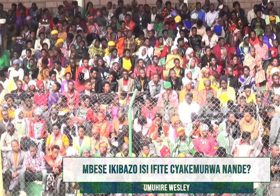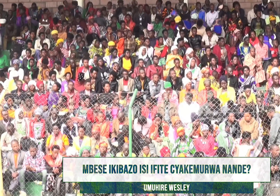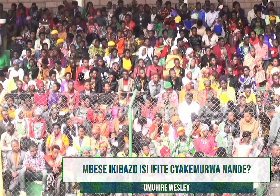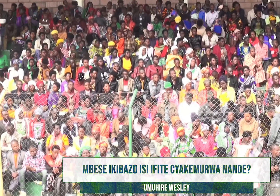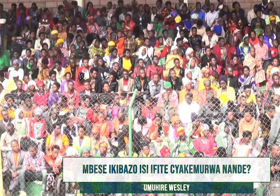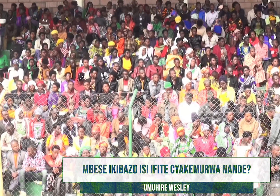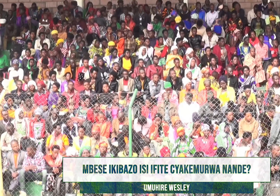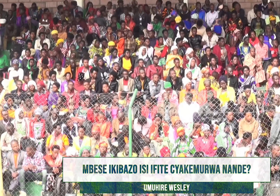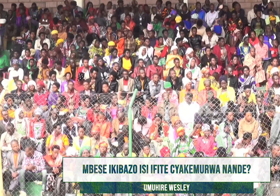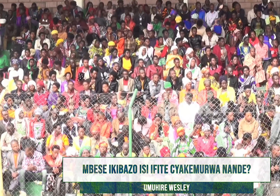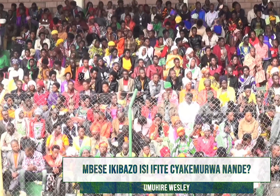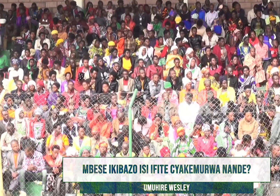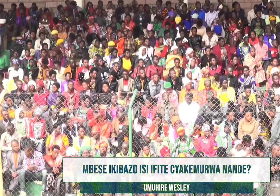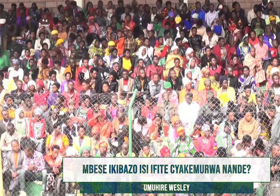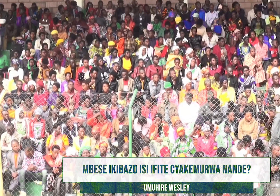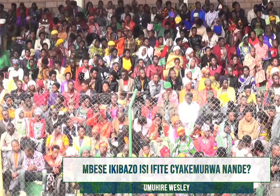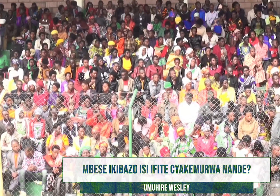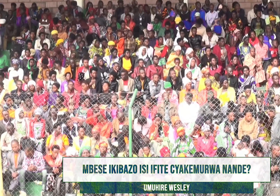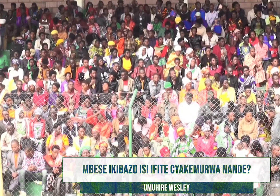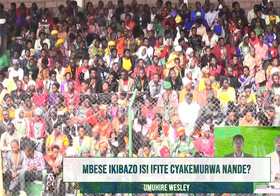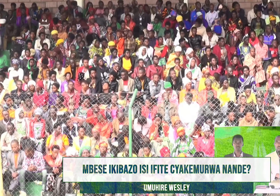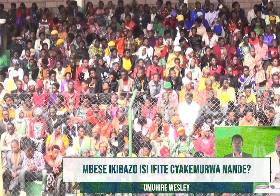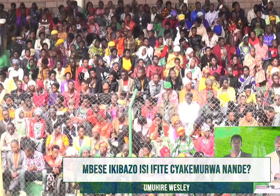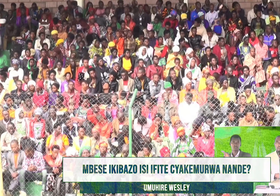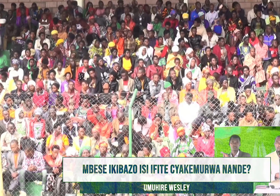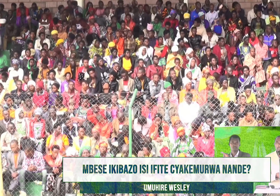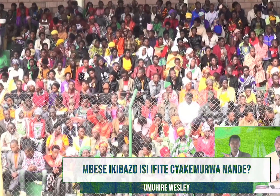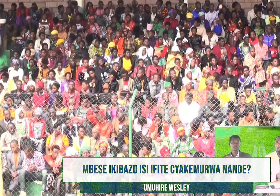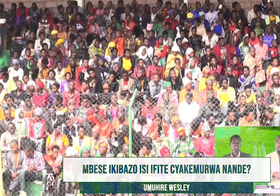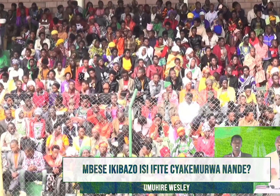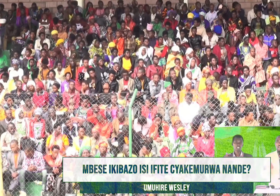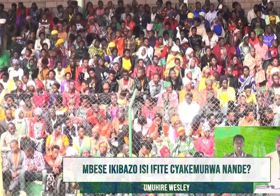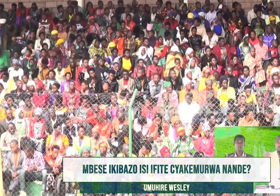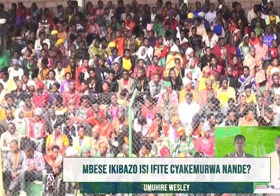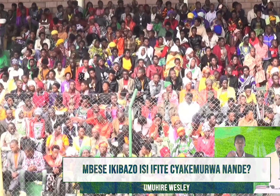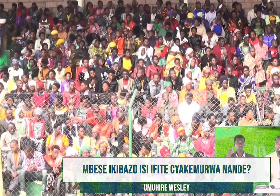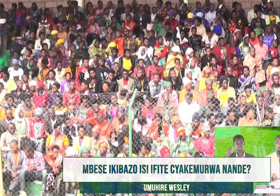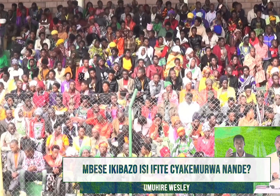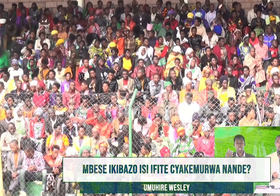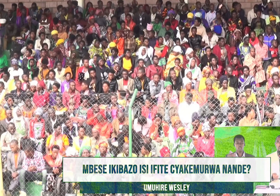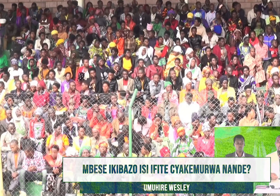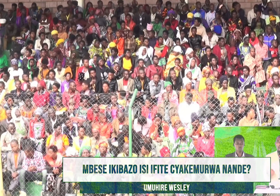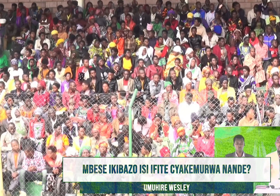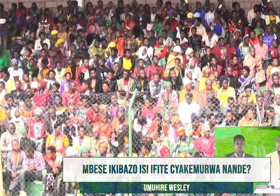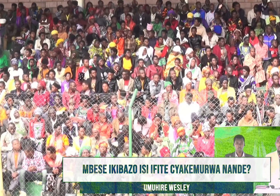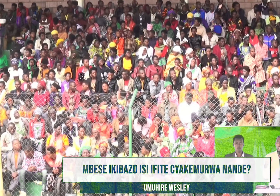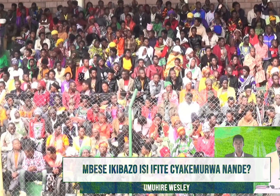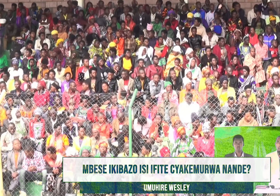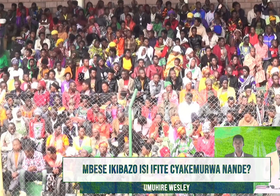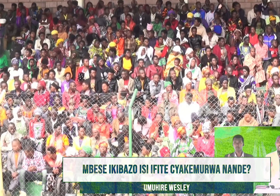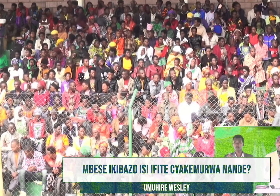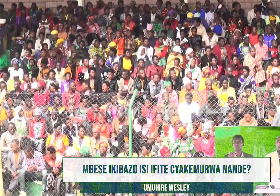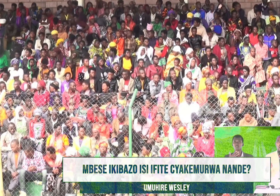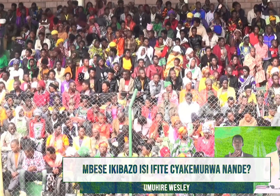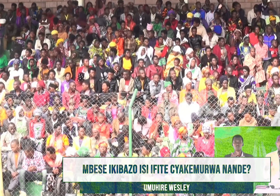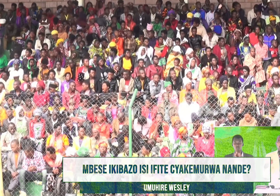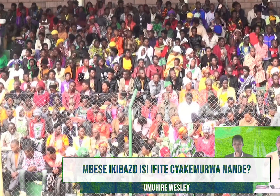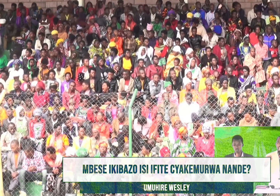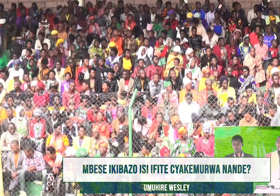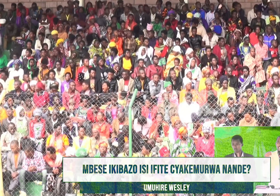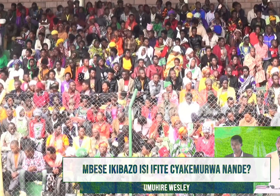aho bababwira ngo uzagura imodoka, bakunda kujya aho bababwira ngo uri hafi kugura inzu, bakunda kujya aho bababwira